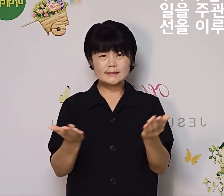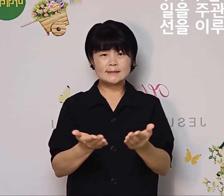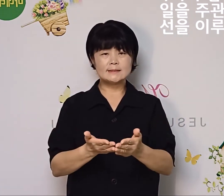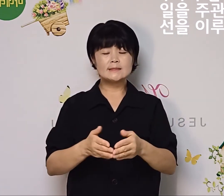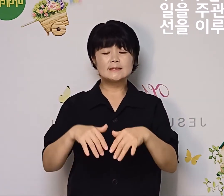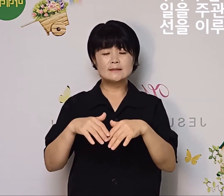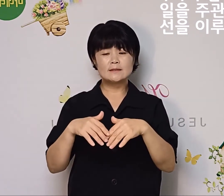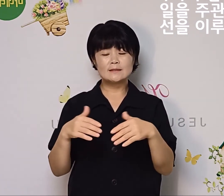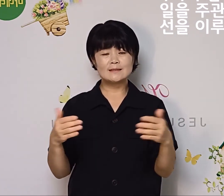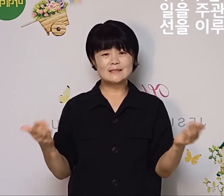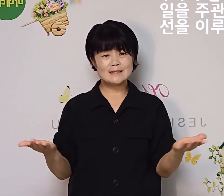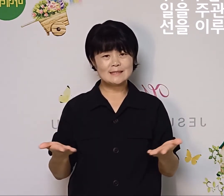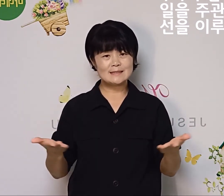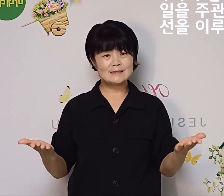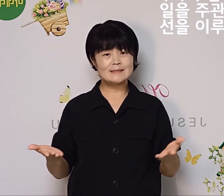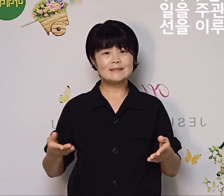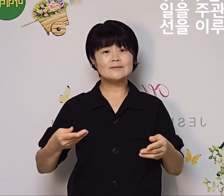모든 일을